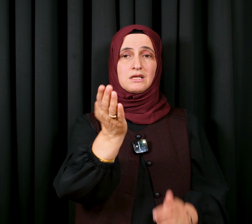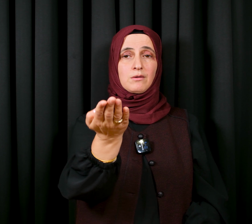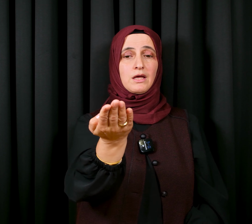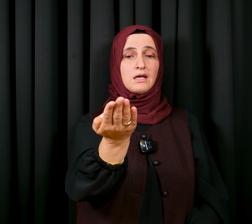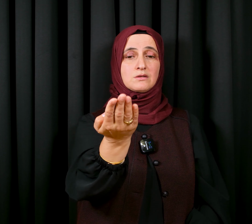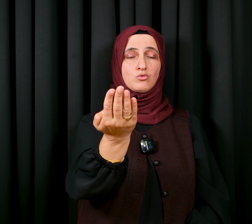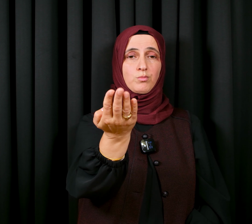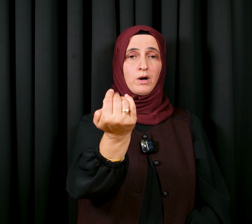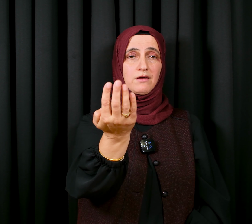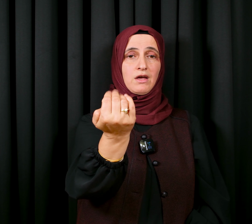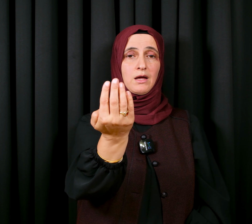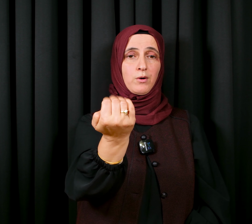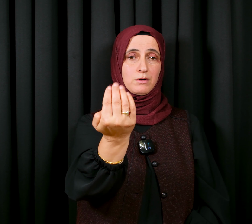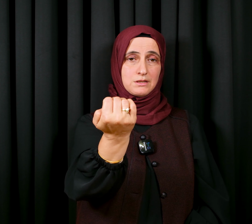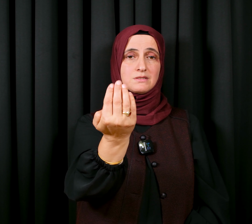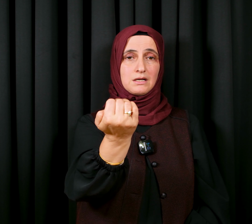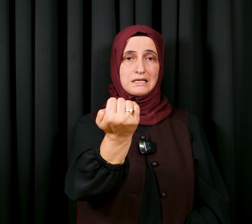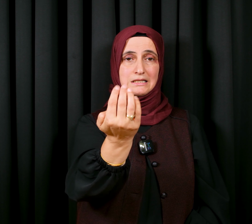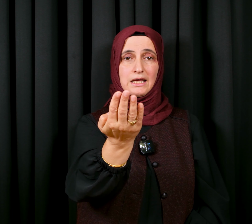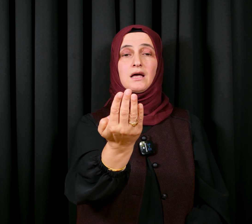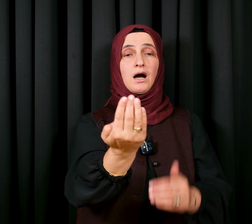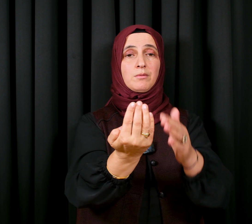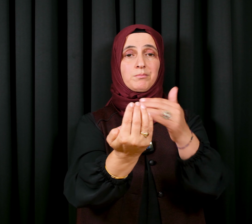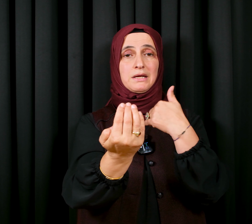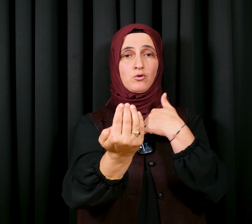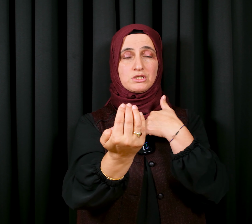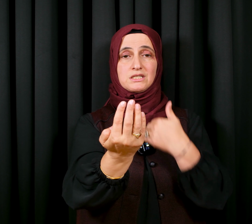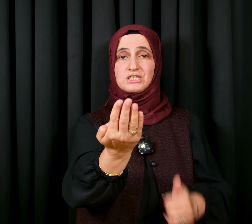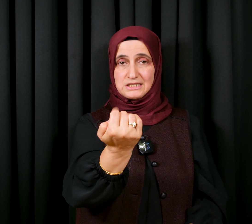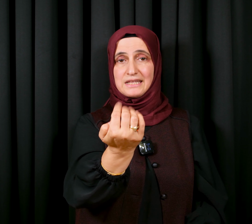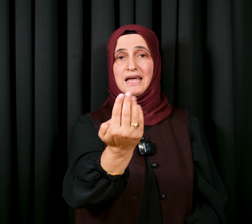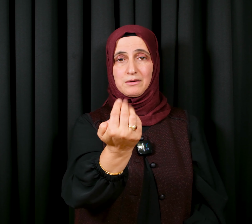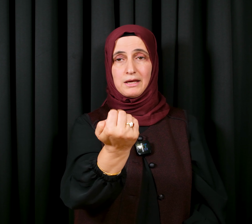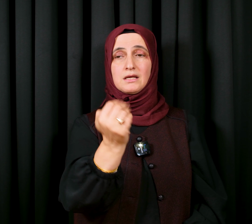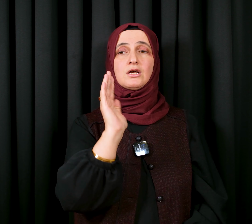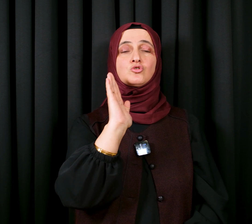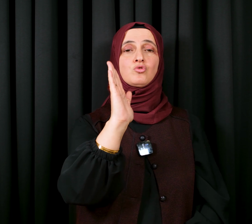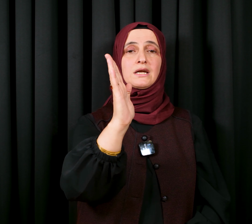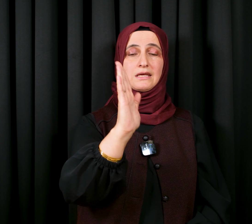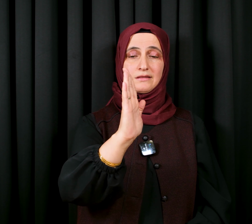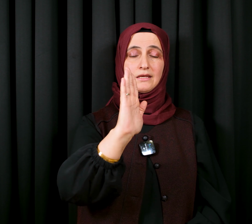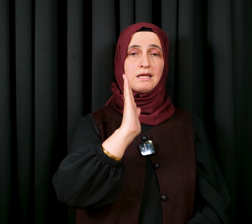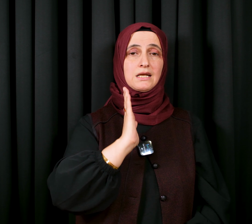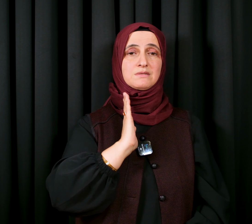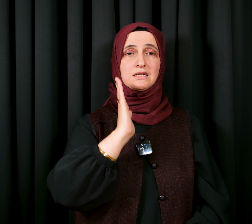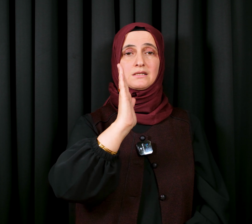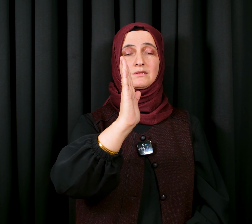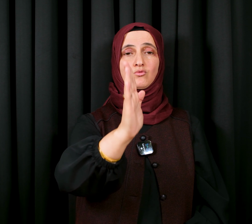ve parmaklarımız hareketli. Ama beni gösterecek şekilde gelmek, şu hareket de yine elimizi kendimizden